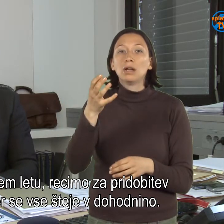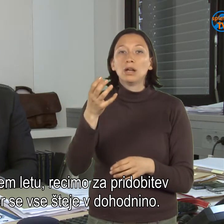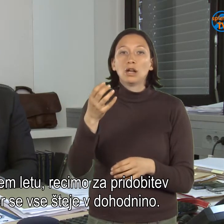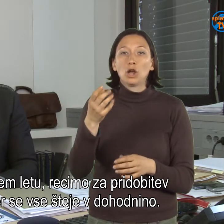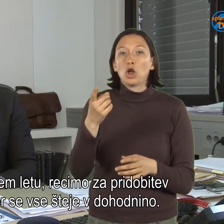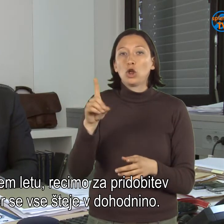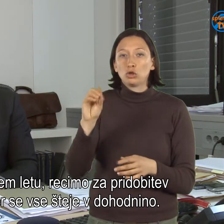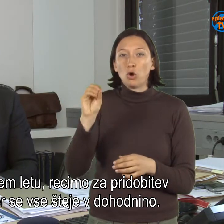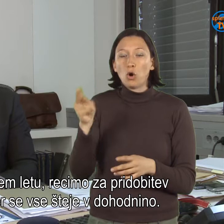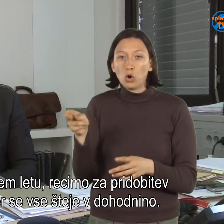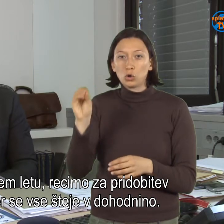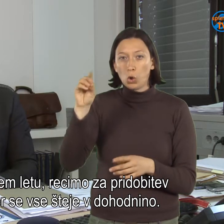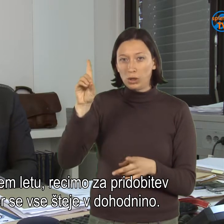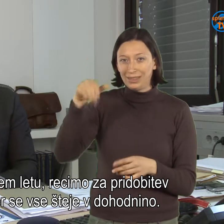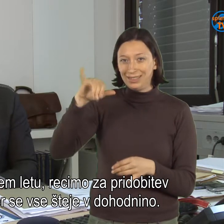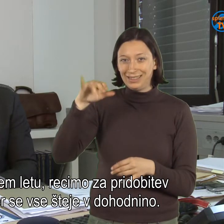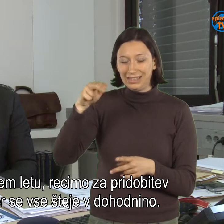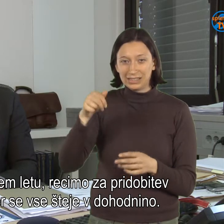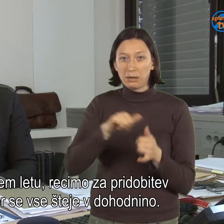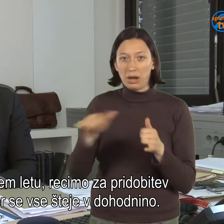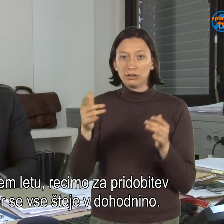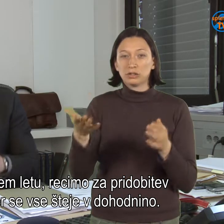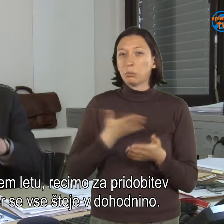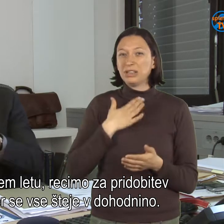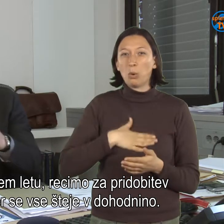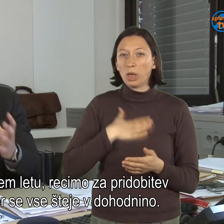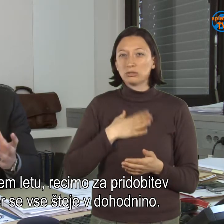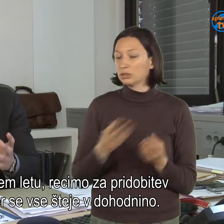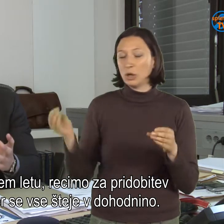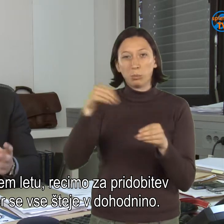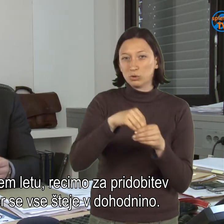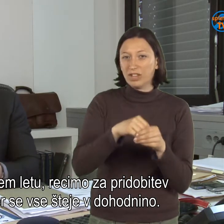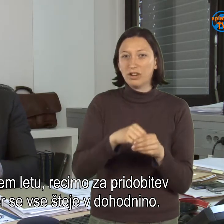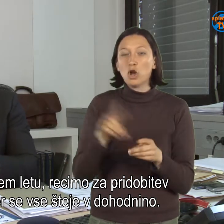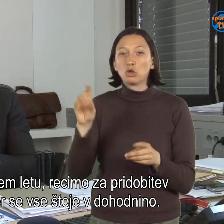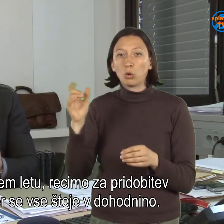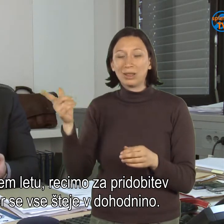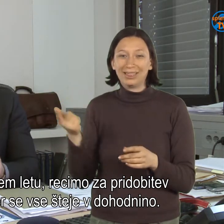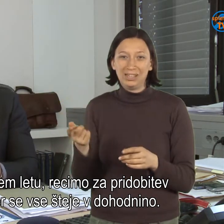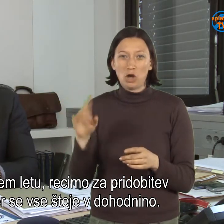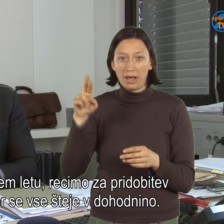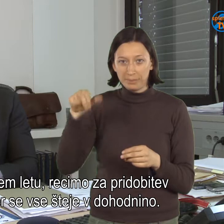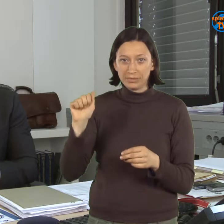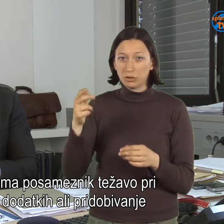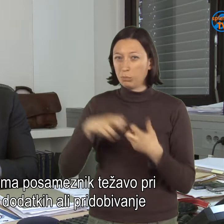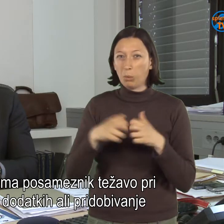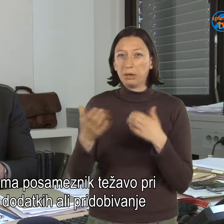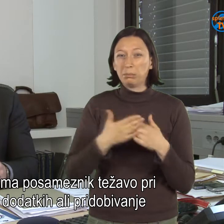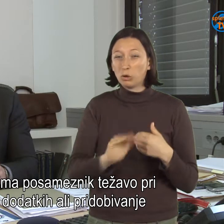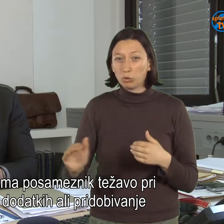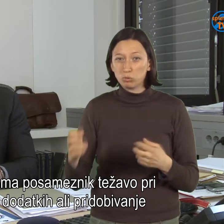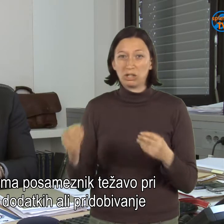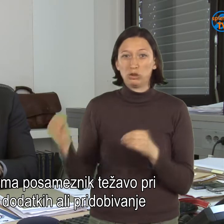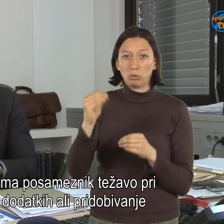letu in recimo za pridobitev kakšnih olajšav, ker to se vse šteje v dohodnino in potem imajo posamezniki problem recimo